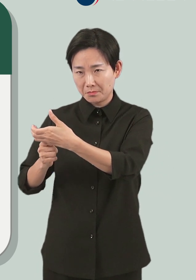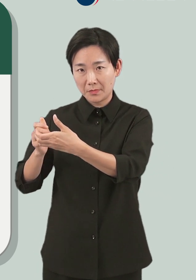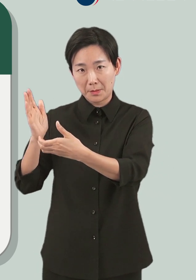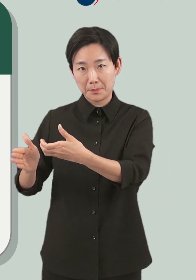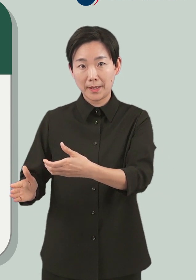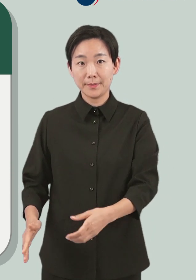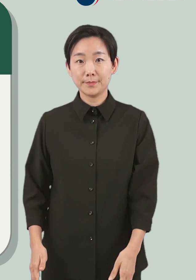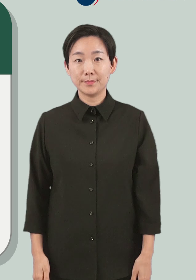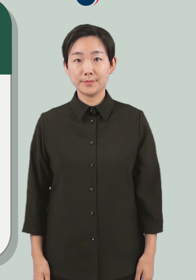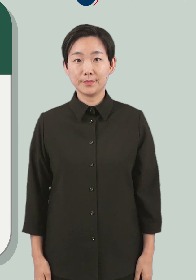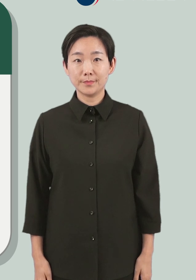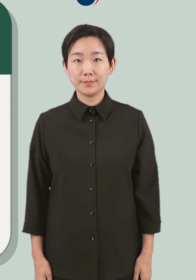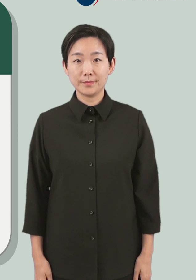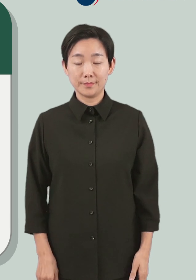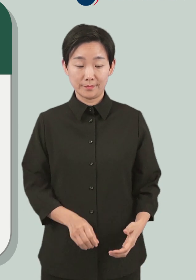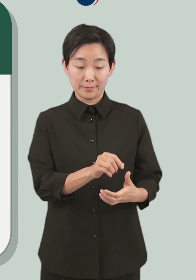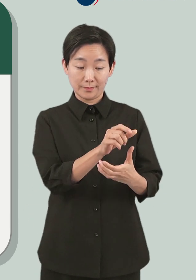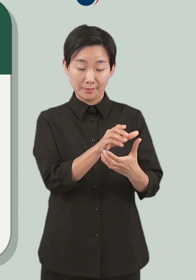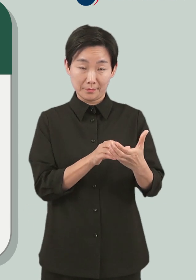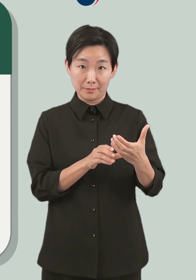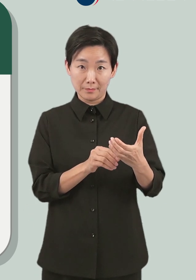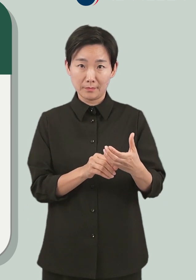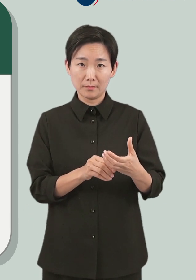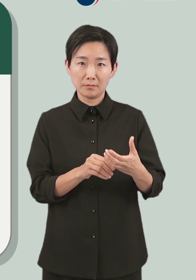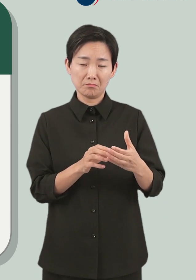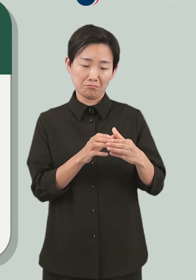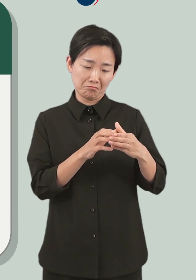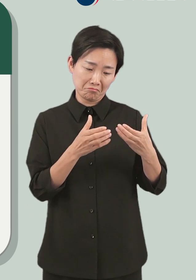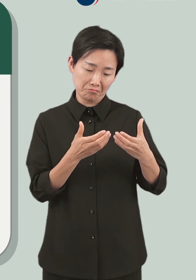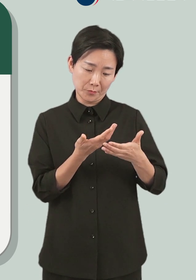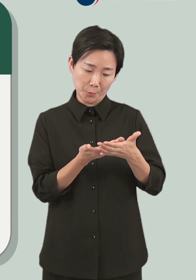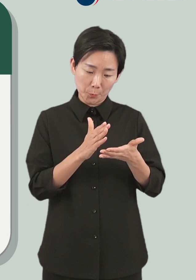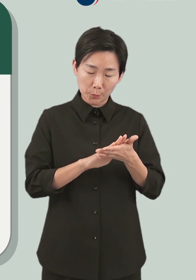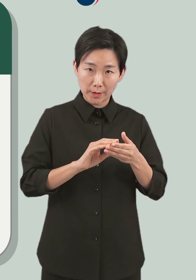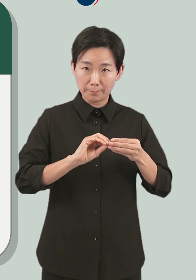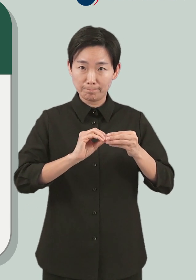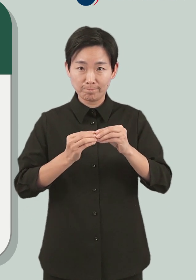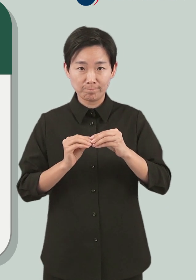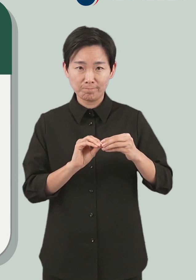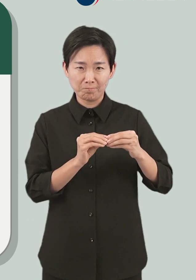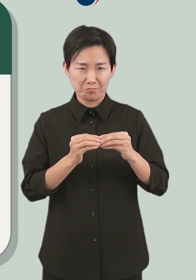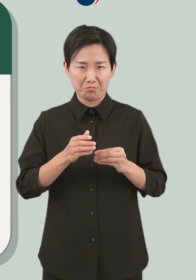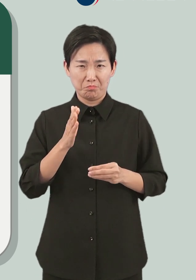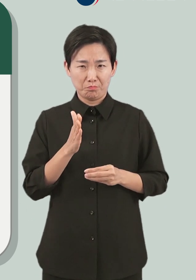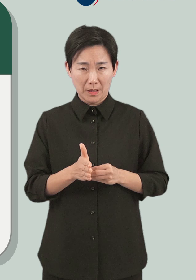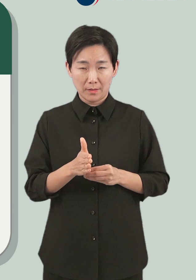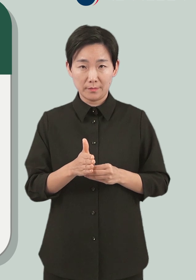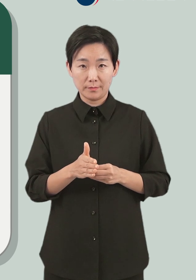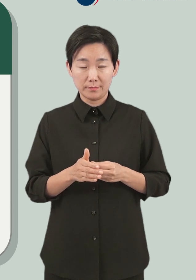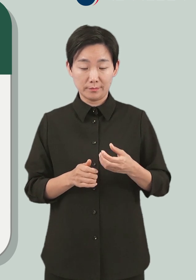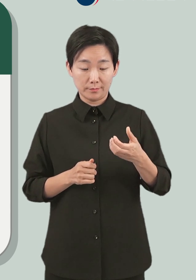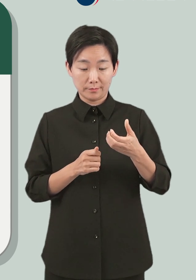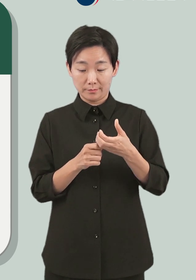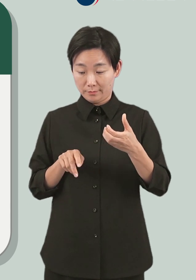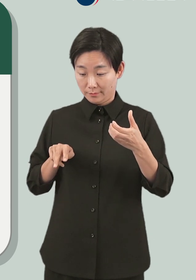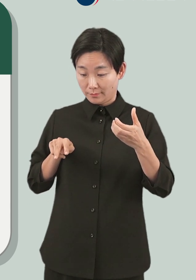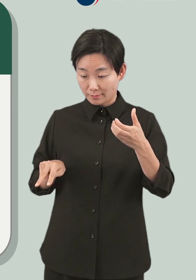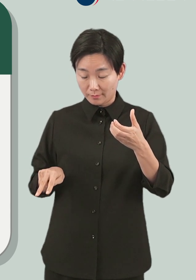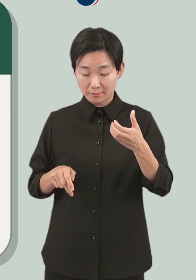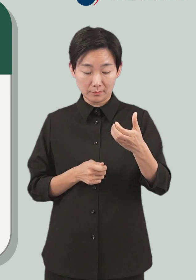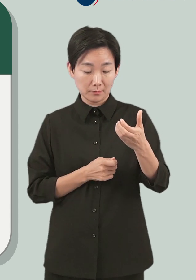의료기기가 아닌 다른 장치에 연결하지 않아야 합니다. 본 의료기기를 임의로 개조, 분해하지 않아야